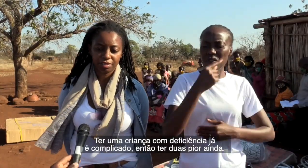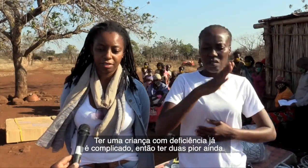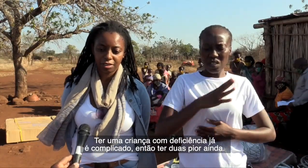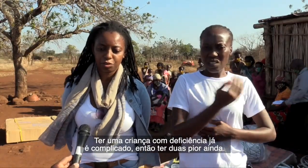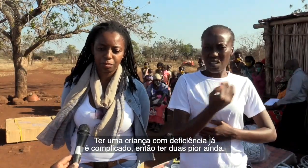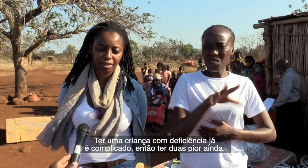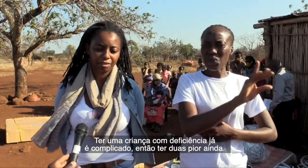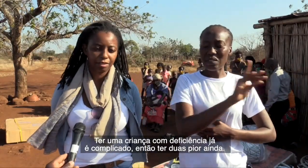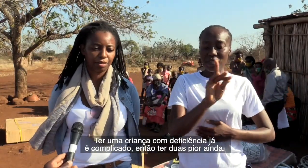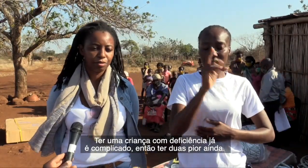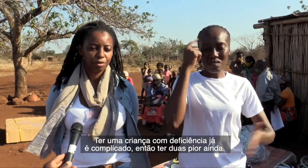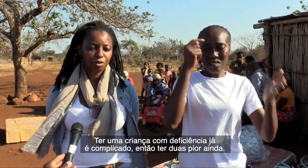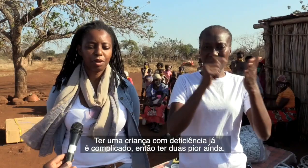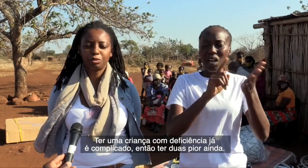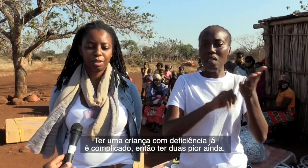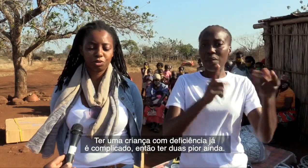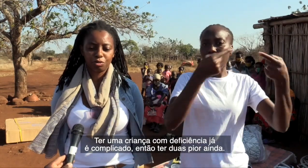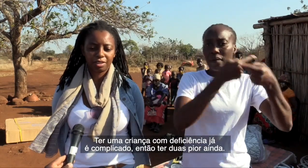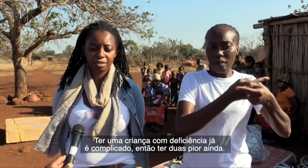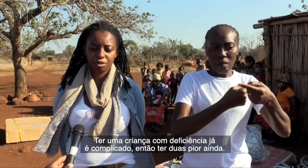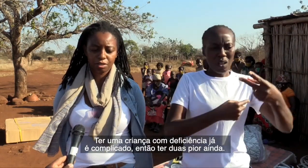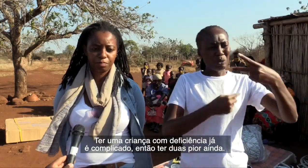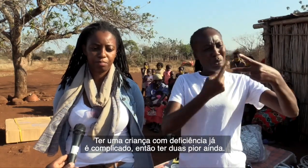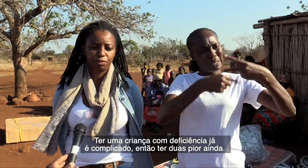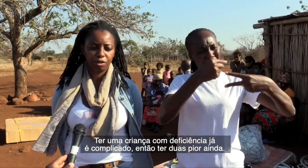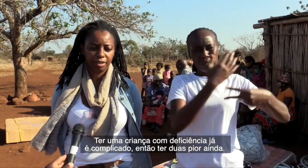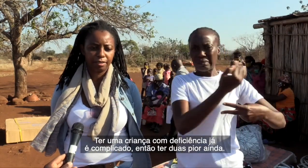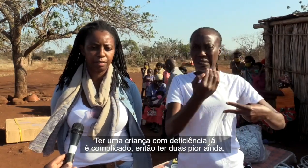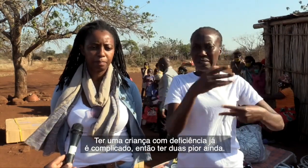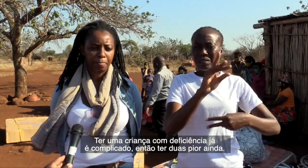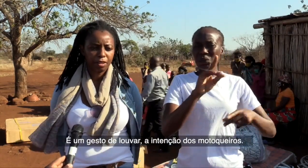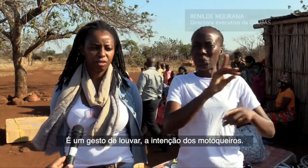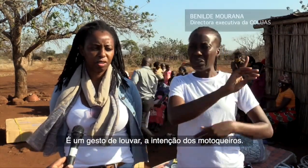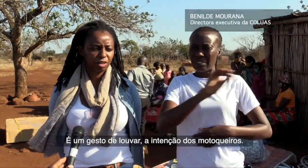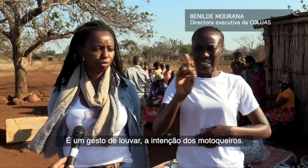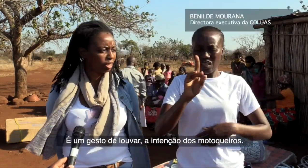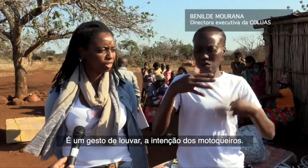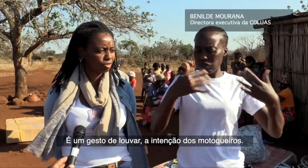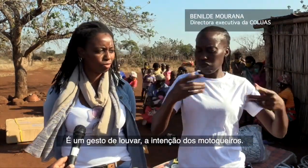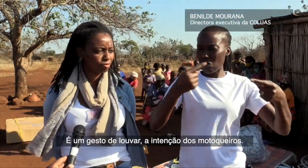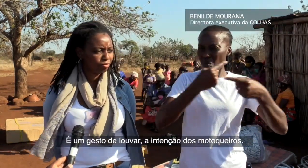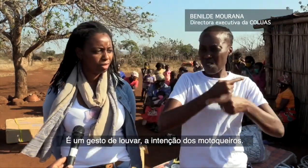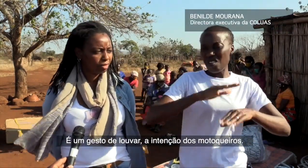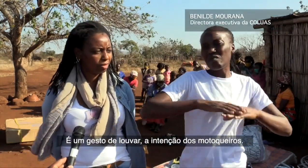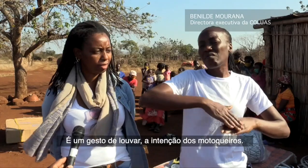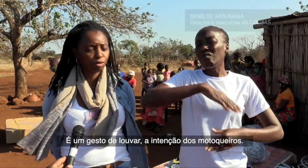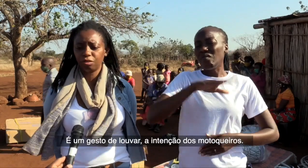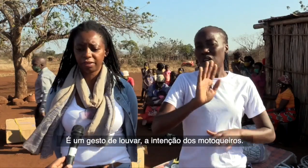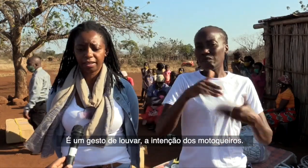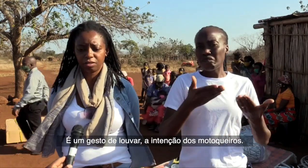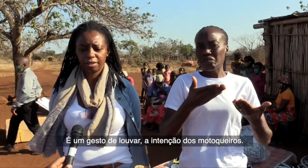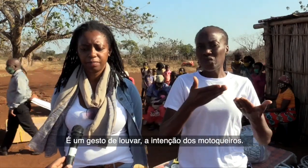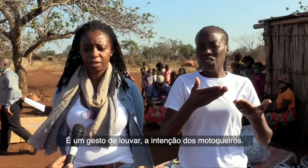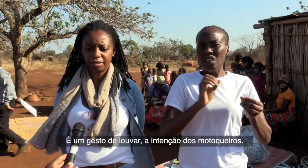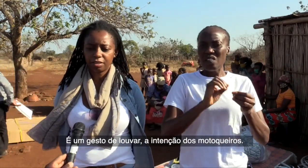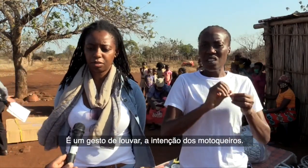criança com deficiência já é complicado, então quando temos 2, a situação pior ainda. Então é um gesto de